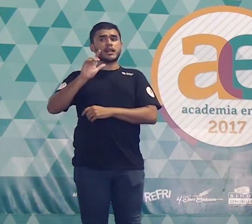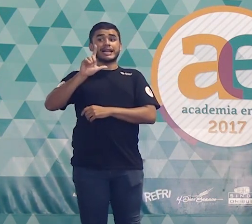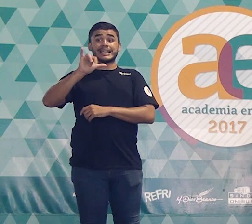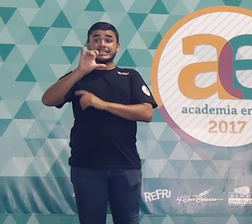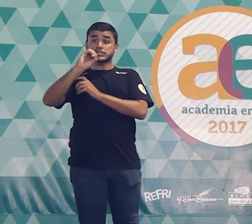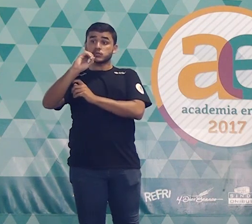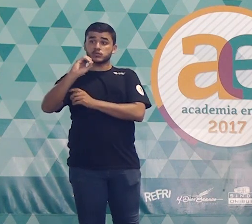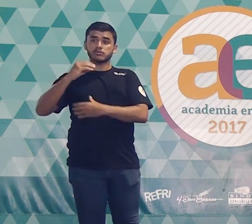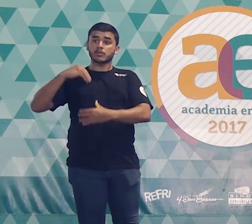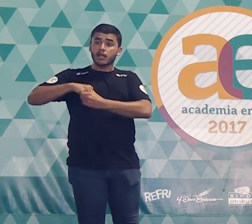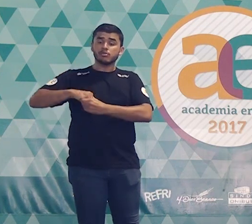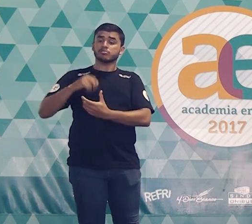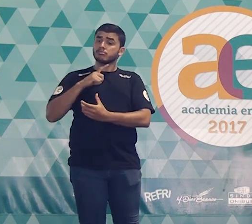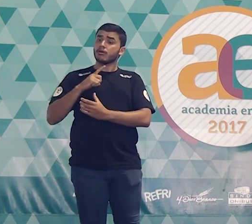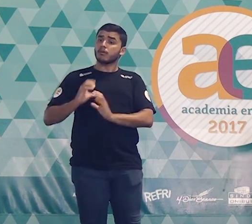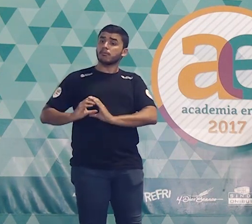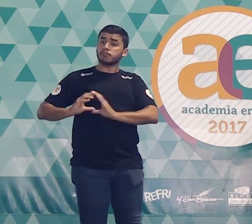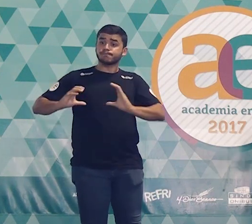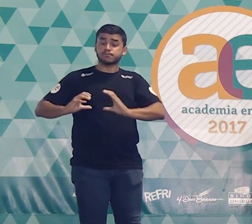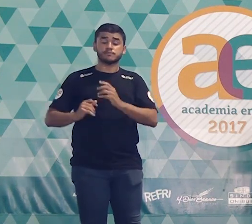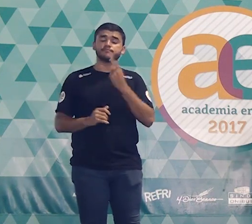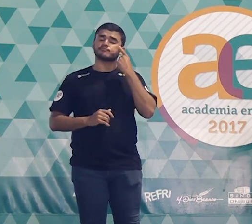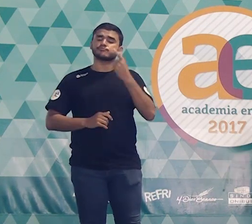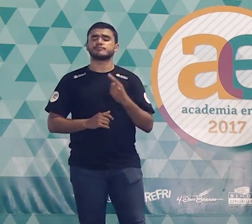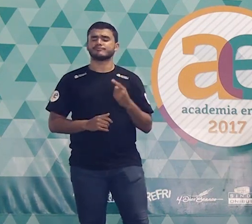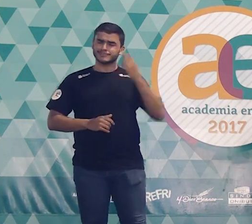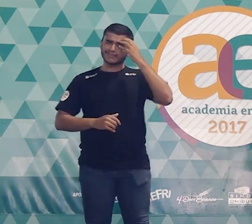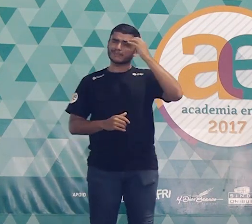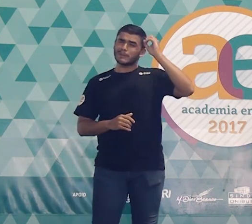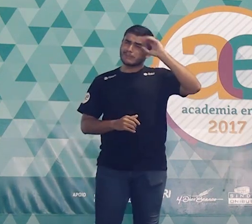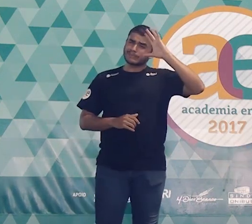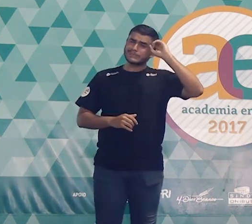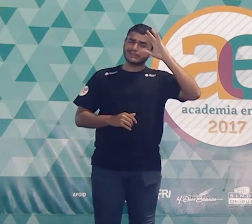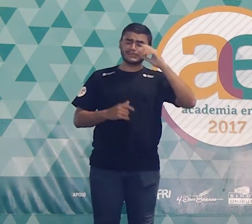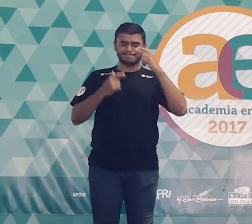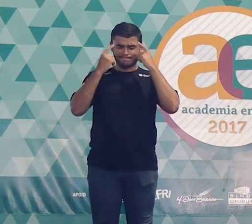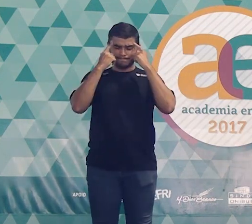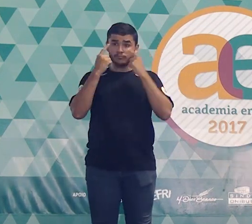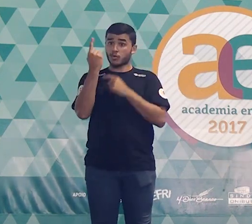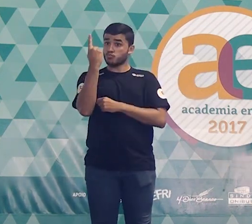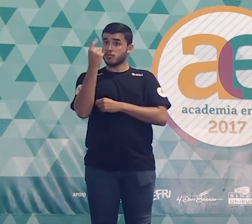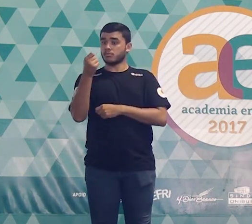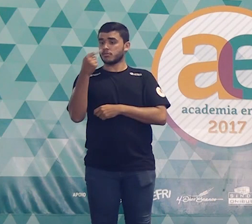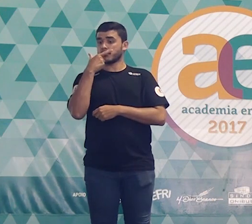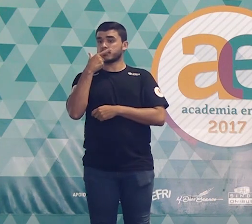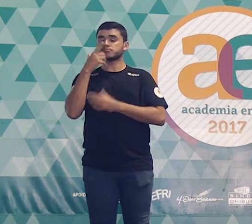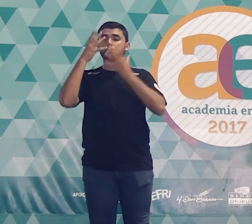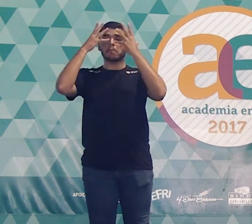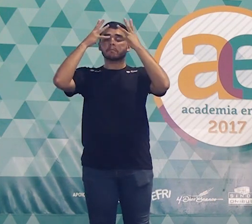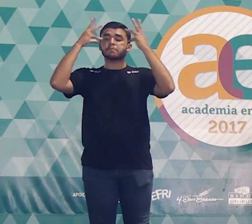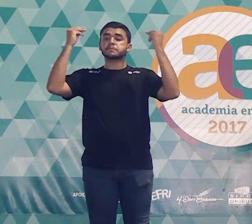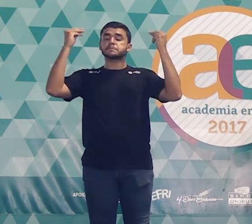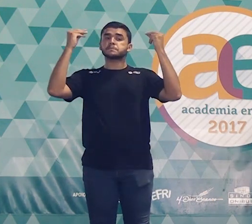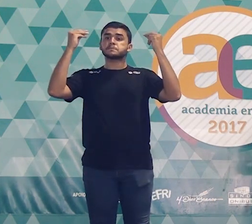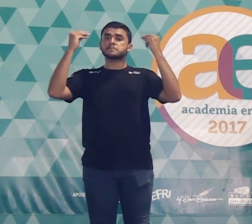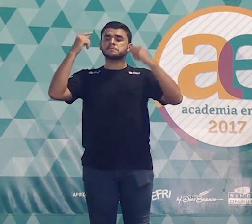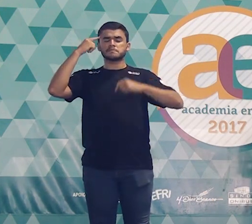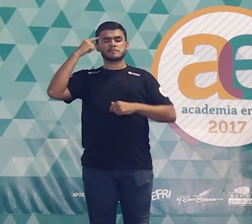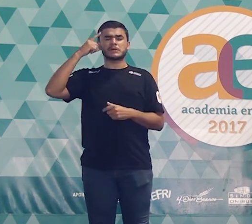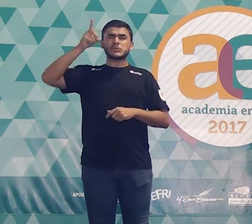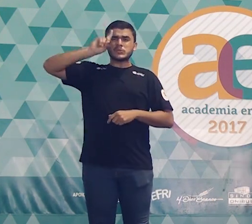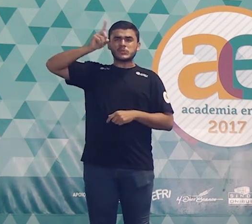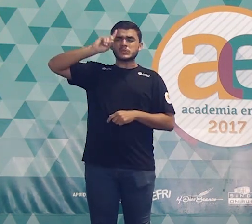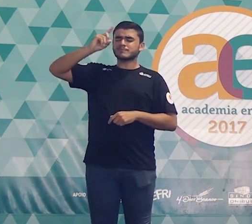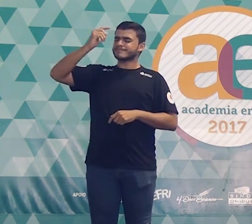no fígado. Por exemplo, eu estou com dor de cabeça e tomo um remédio para dor de cabeça, um só, funciona. Mas eu estou com dor de cabeça